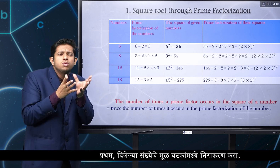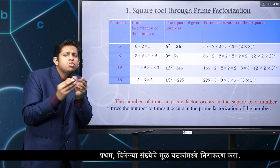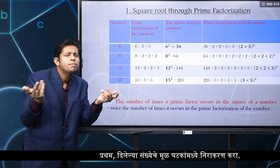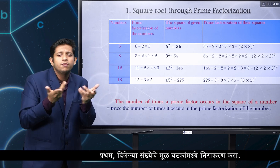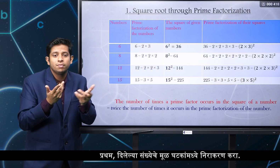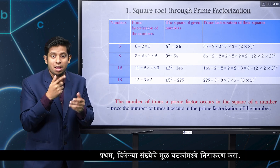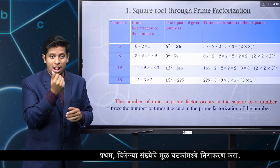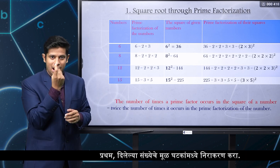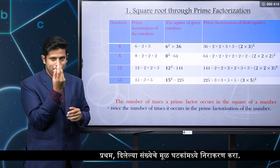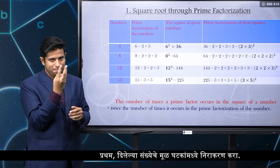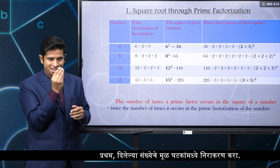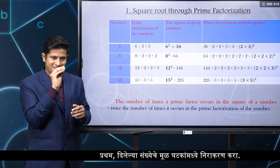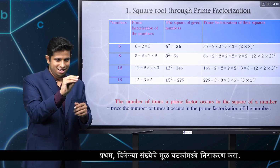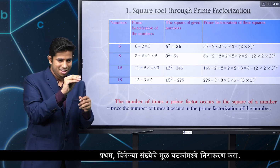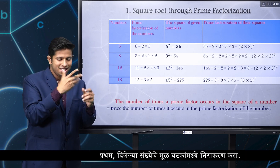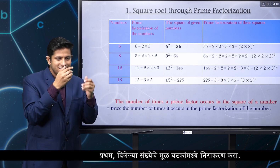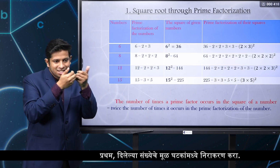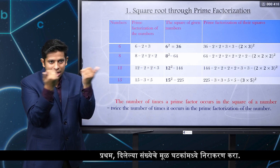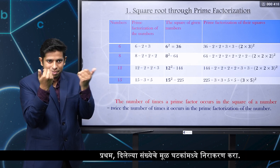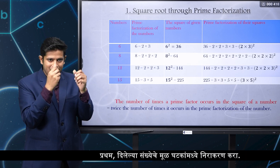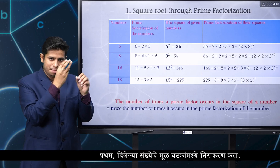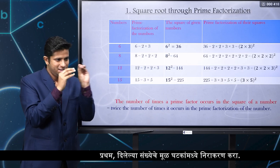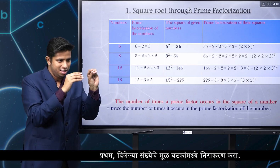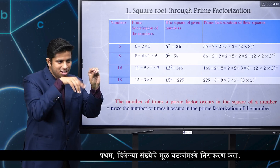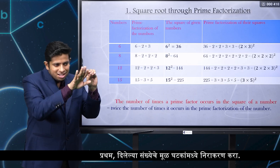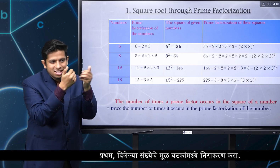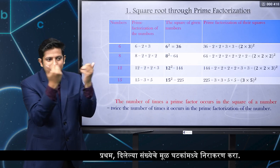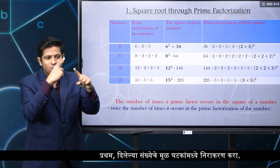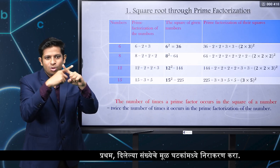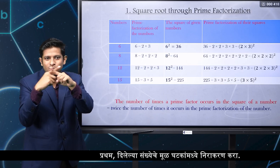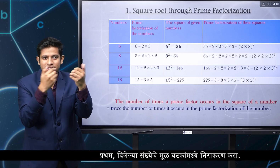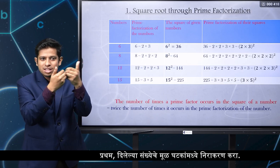प्रथम दिलेल्या संख्येचे मूळ घटकांमध्ये निराकरण करा.